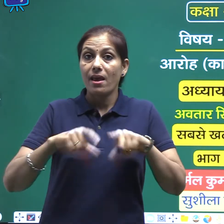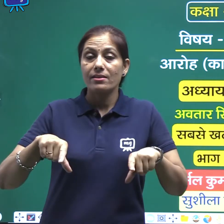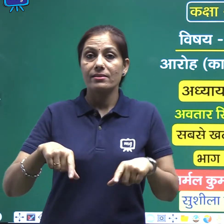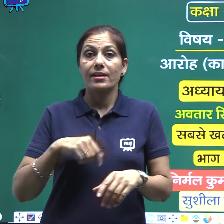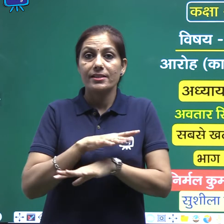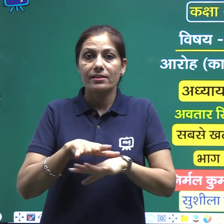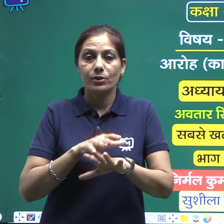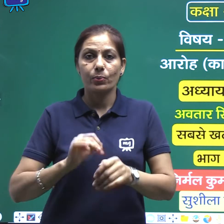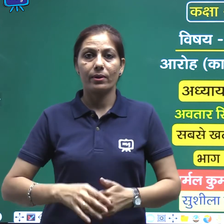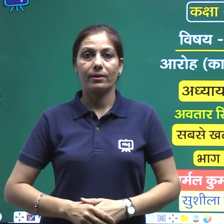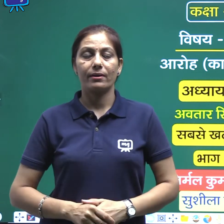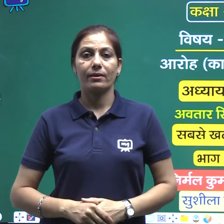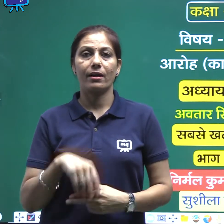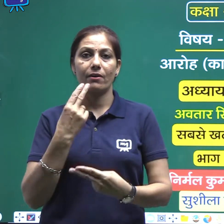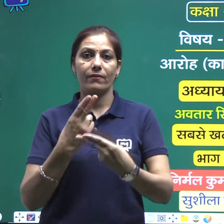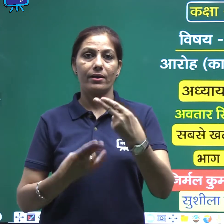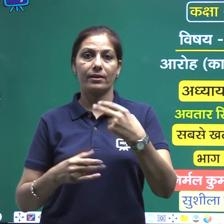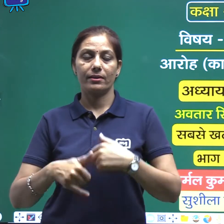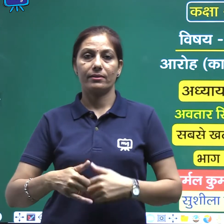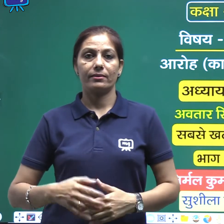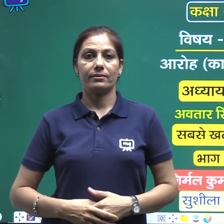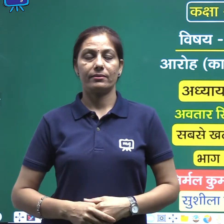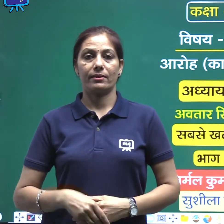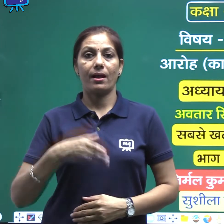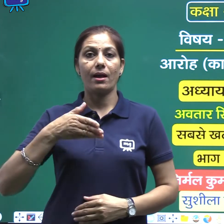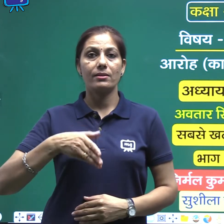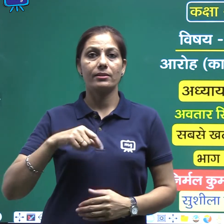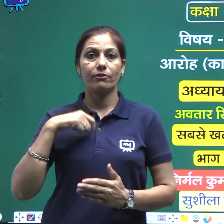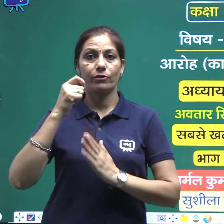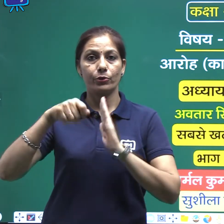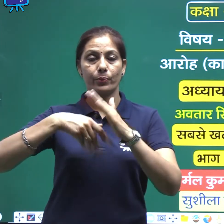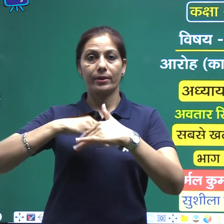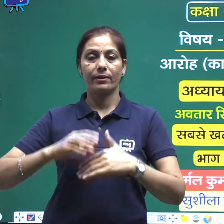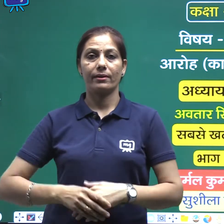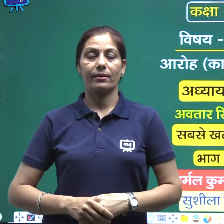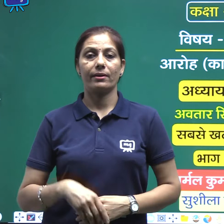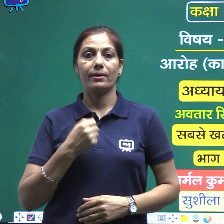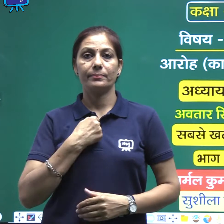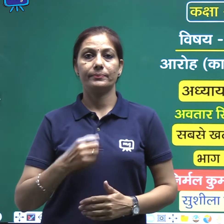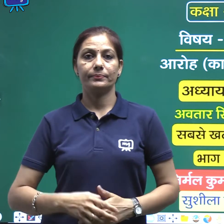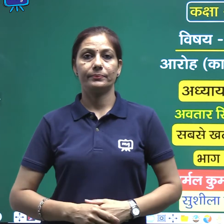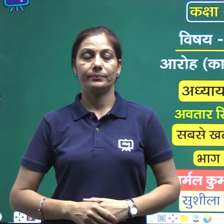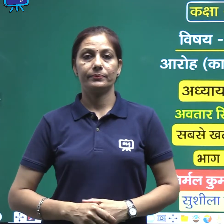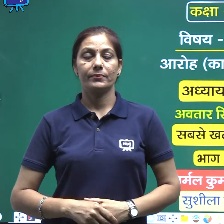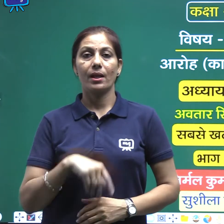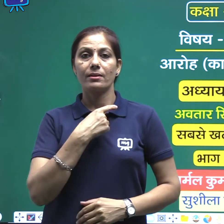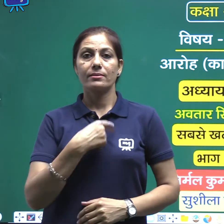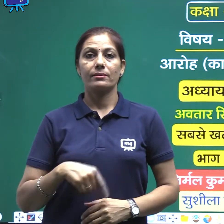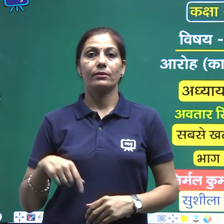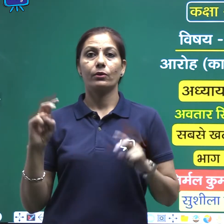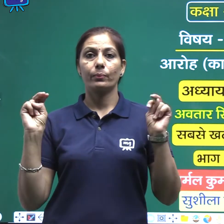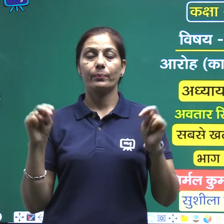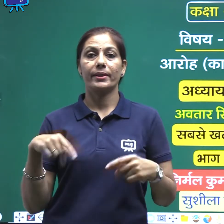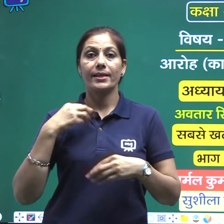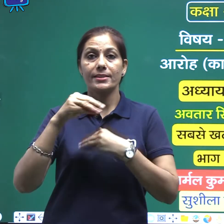का वर्णन किया था। आज के वीडियो में हम इस अध्याय से